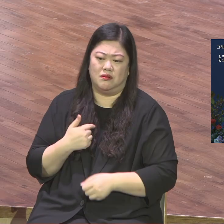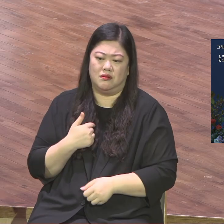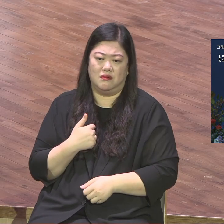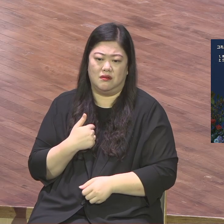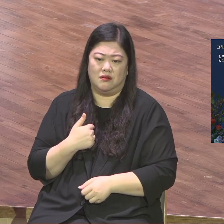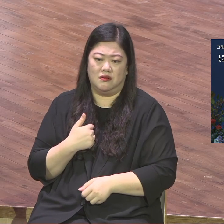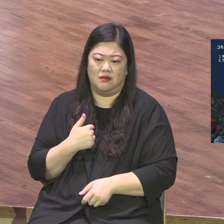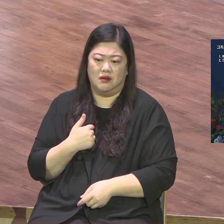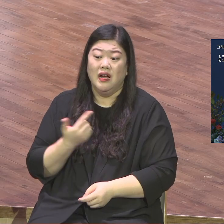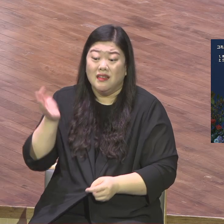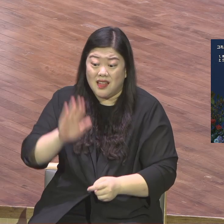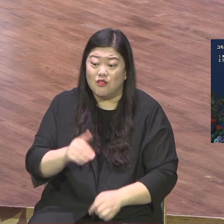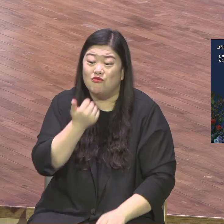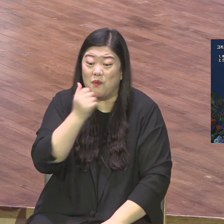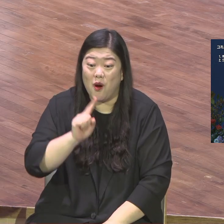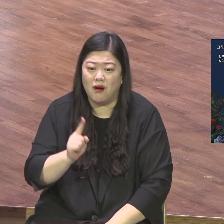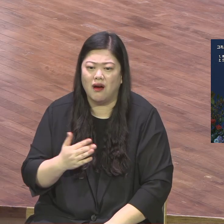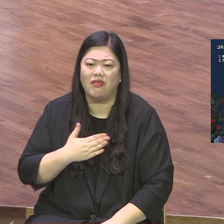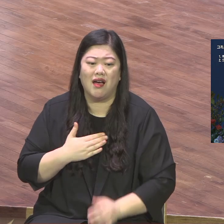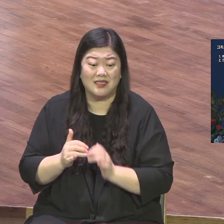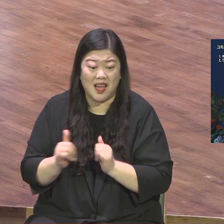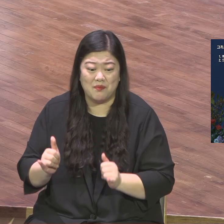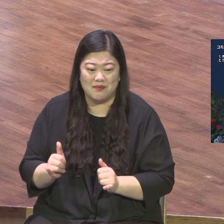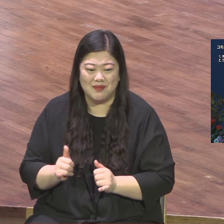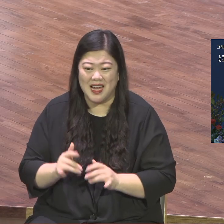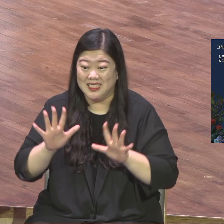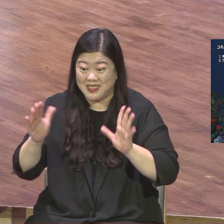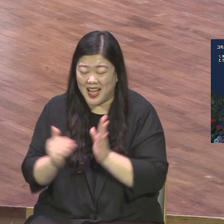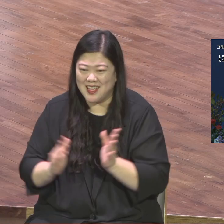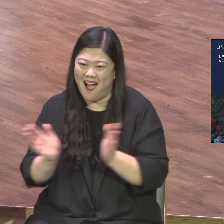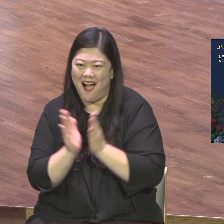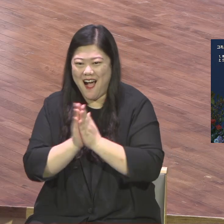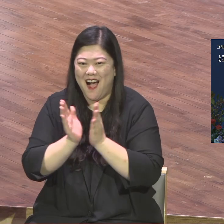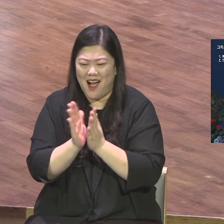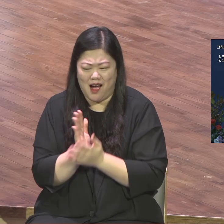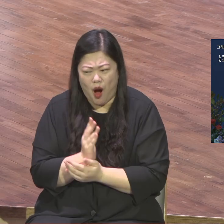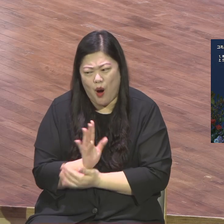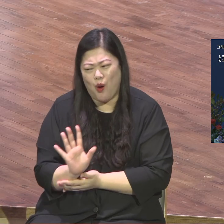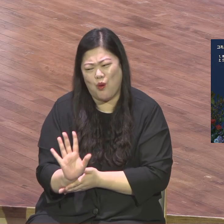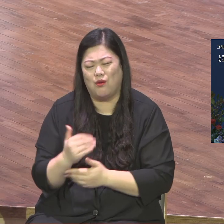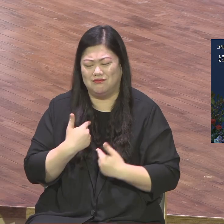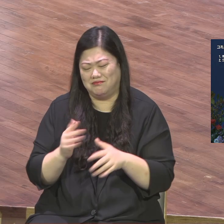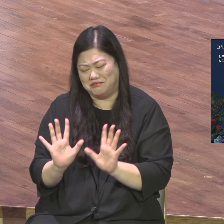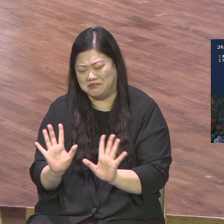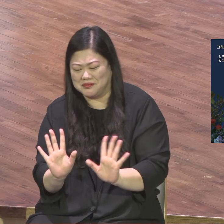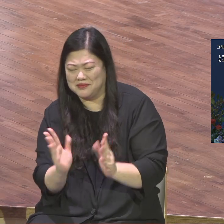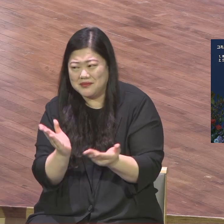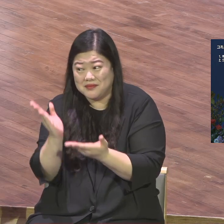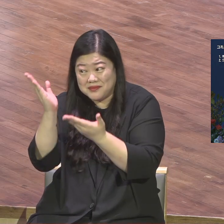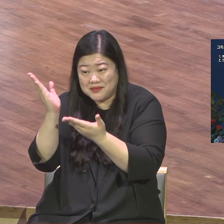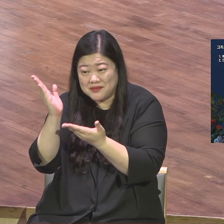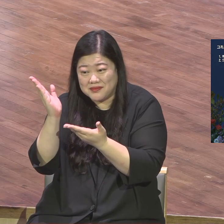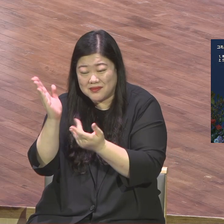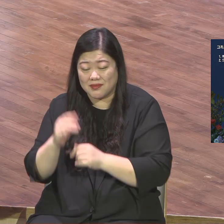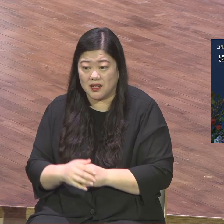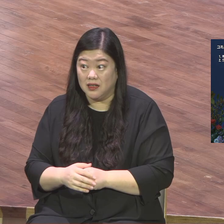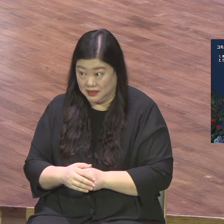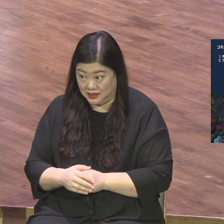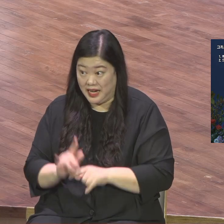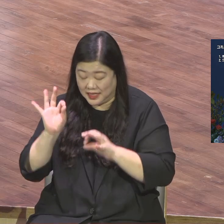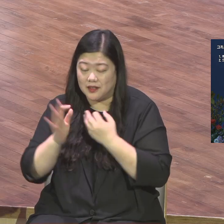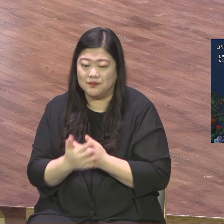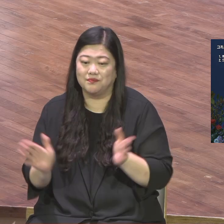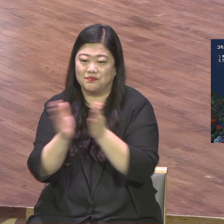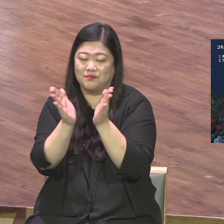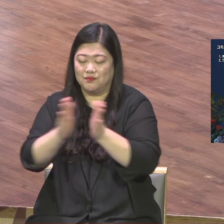또 이상하게도 안 쳐도 조금 섭섭하기도 하고. 참 사람이 간사해요. 너무 치면 부끄럽고 안 치면 좀 섭섭하고